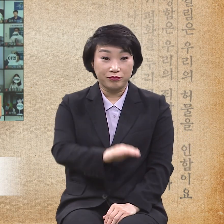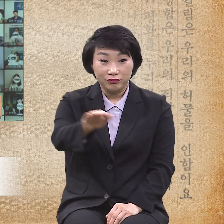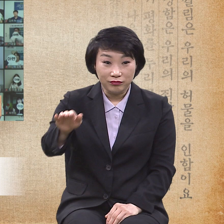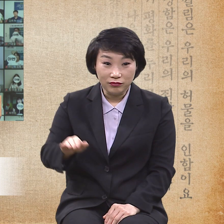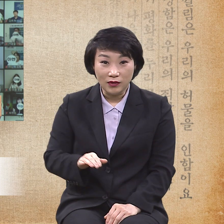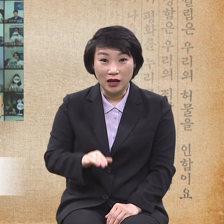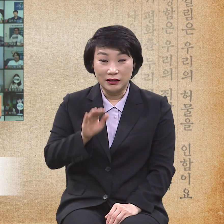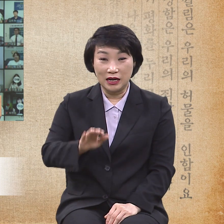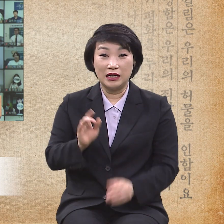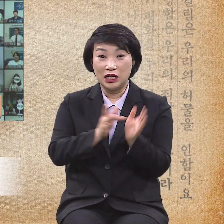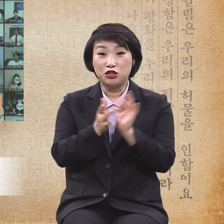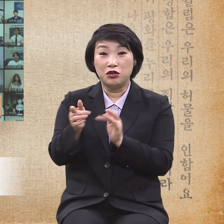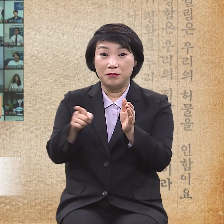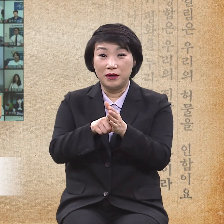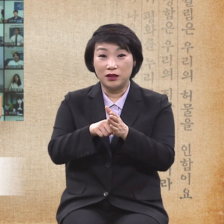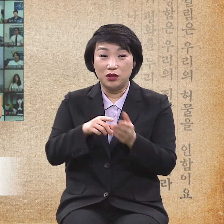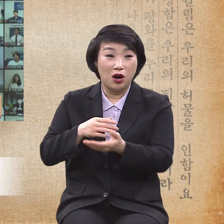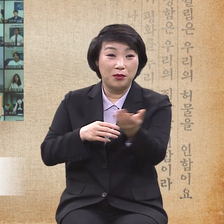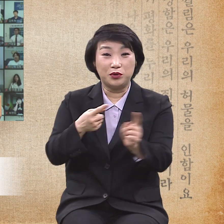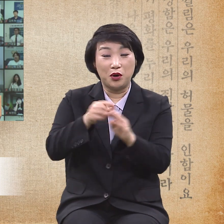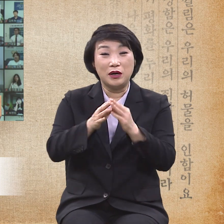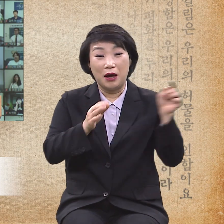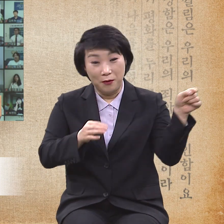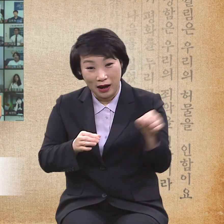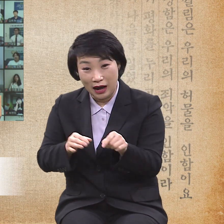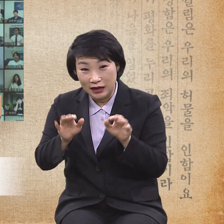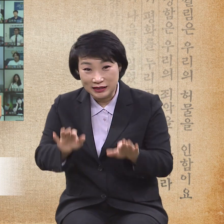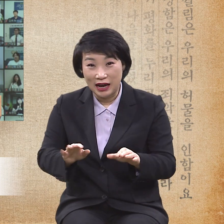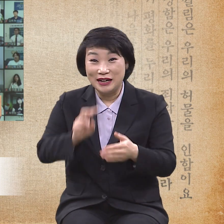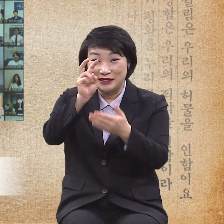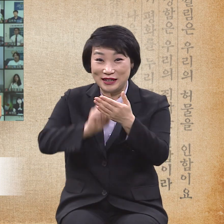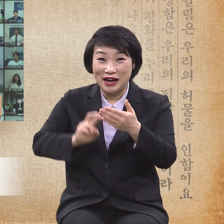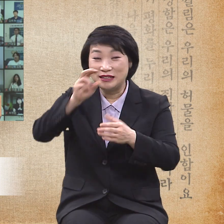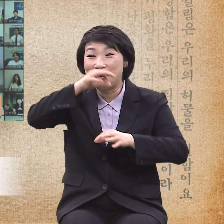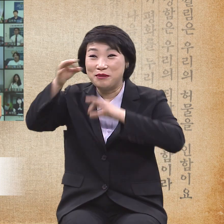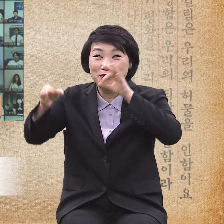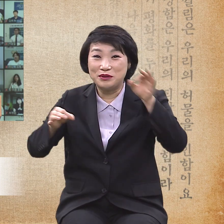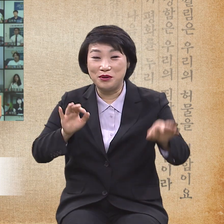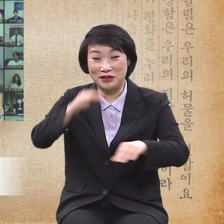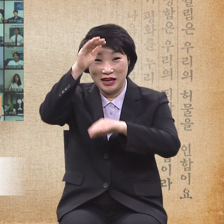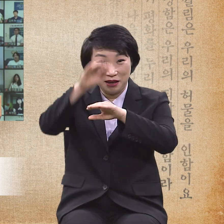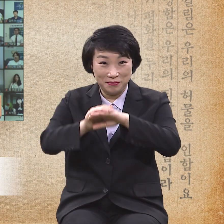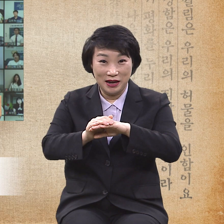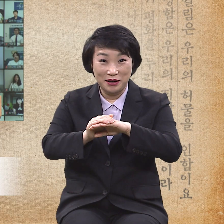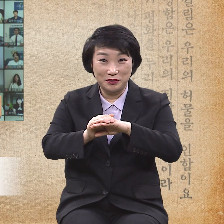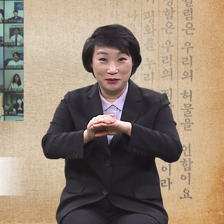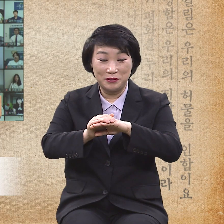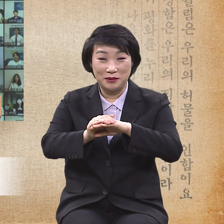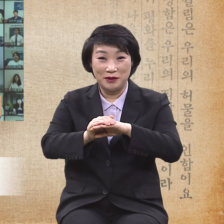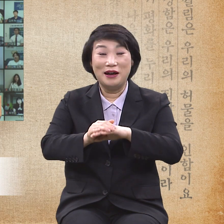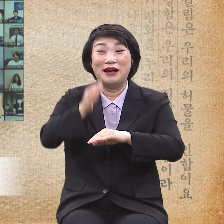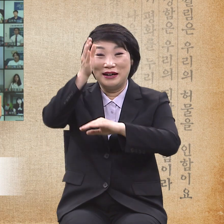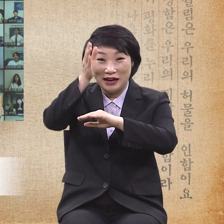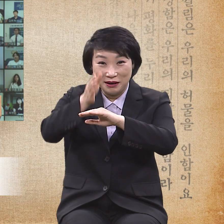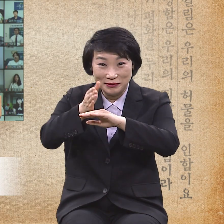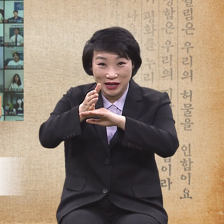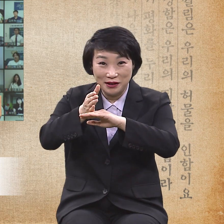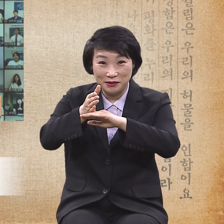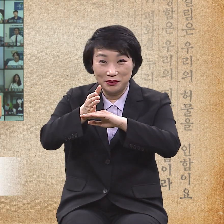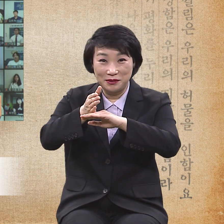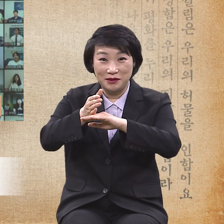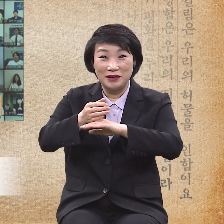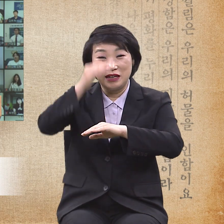우리가 예수 믿으면서 교회 와서 찬양하고 예배하고